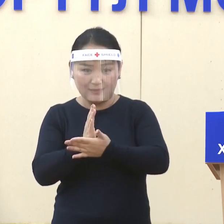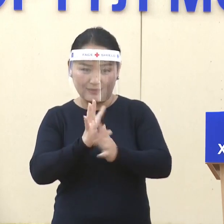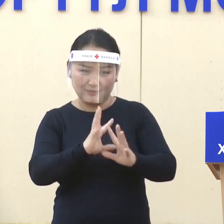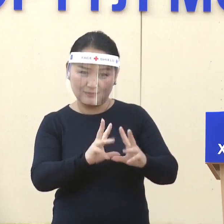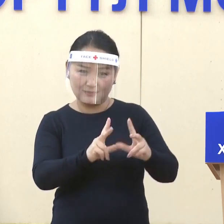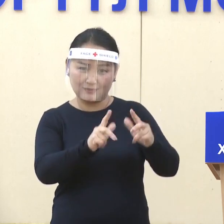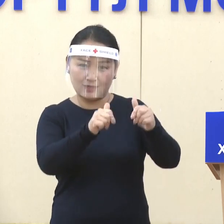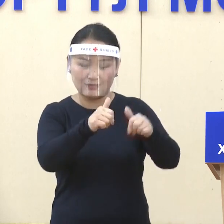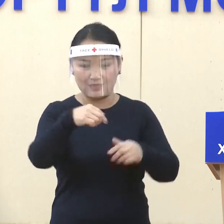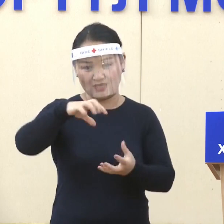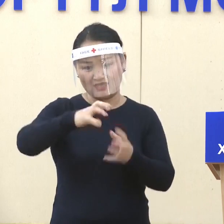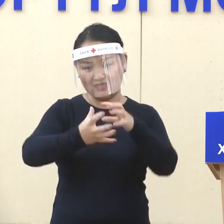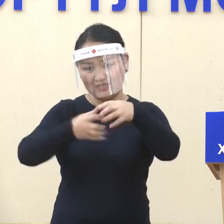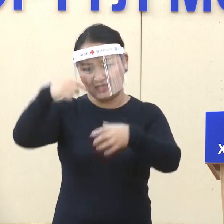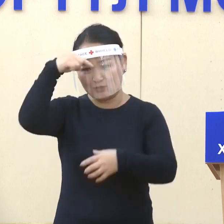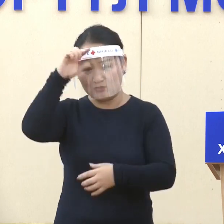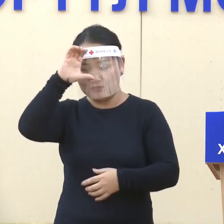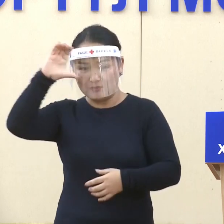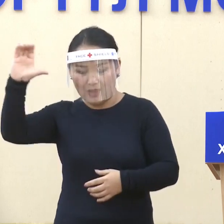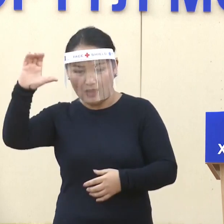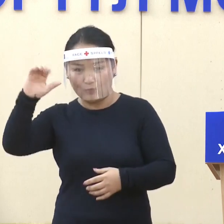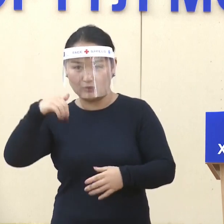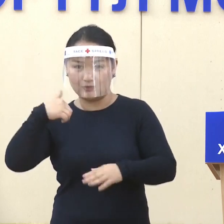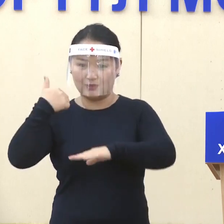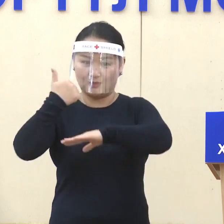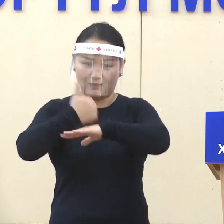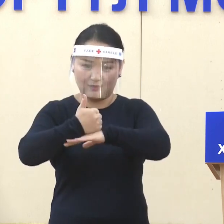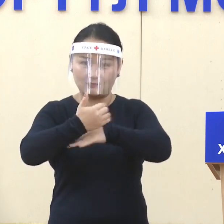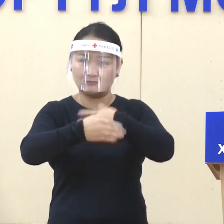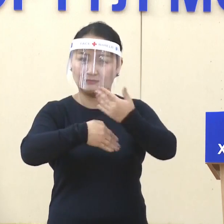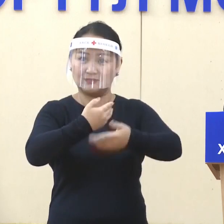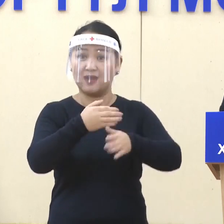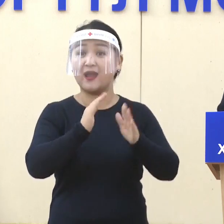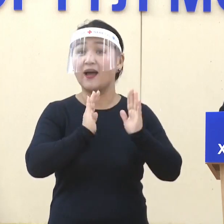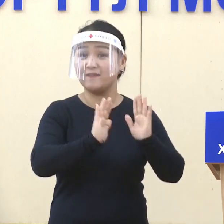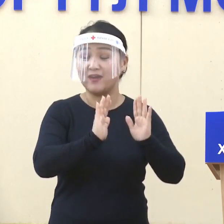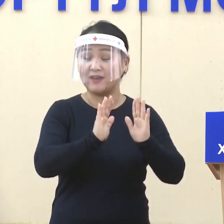чиглэл байсаар ирснийг онцолсон. Баярлалаа.